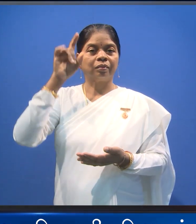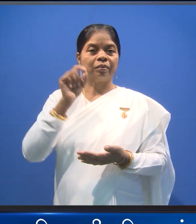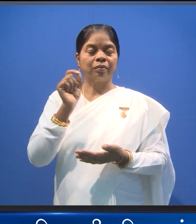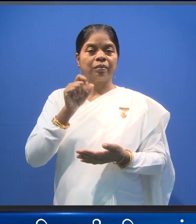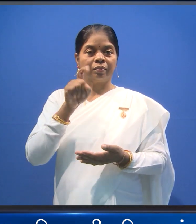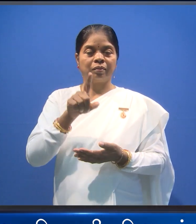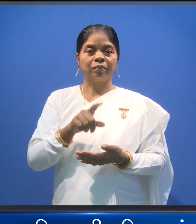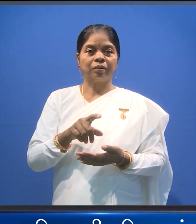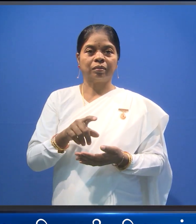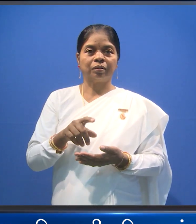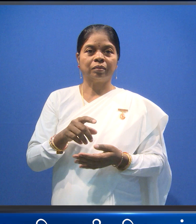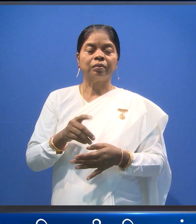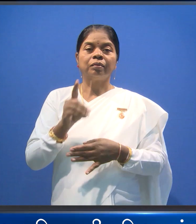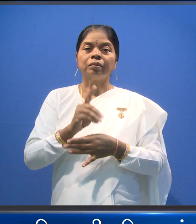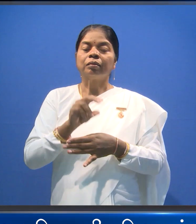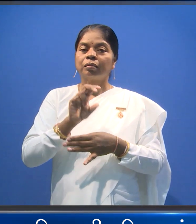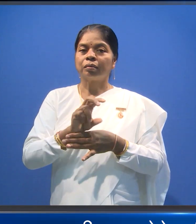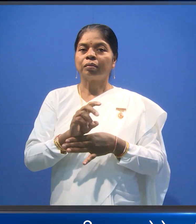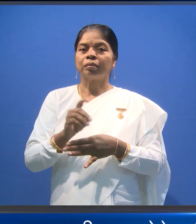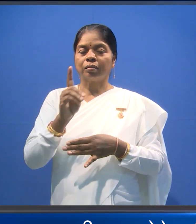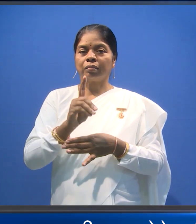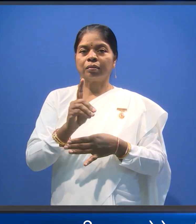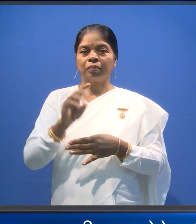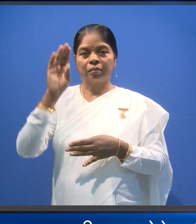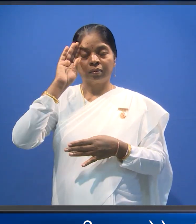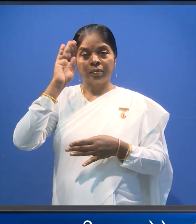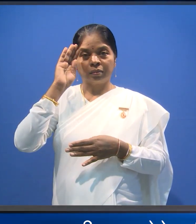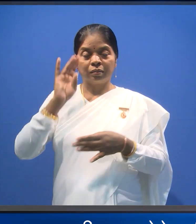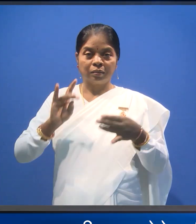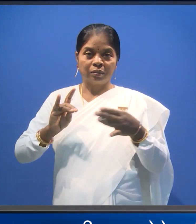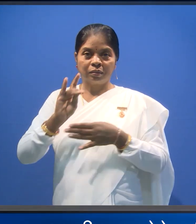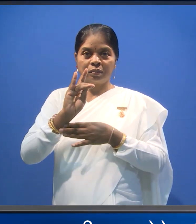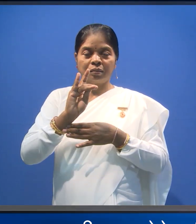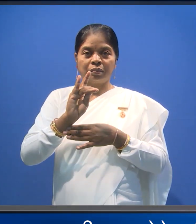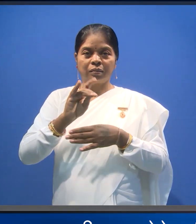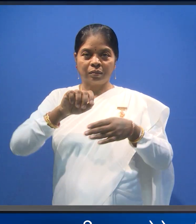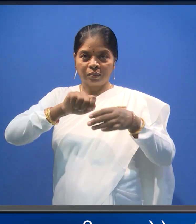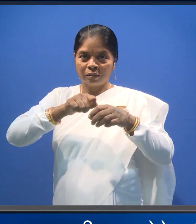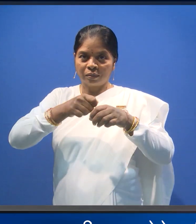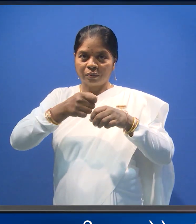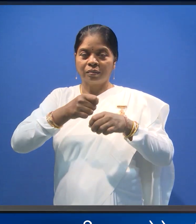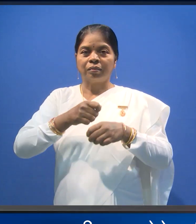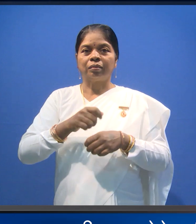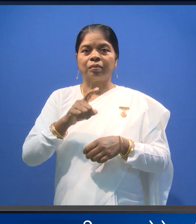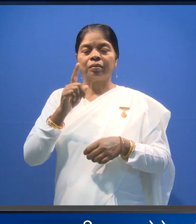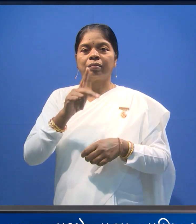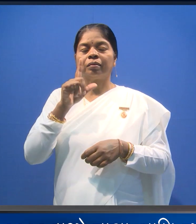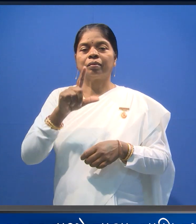शिक्षणानंतर त्यांनी DRDO मध्ये भारतीय वायुसेनेसाठी विमान तयार केले.